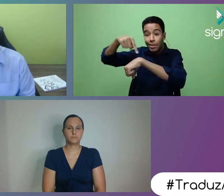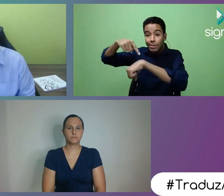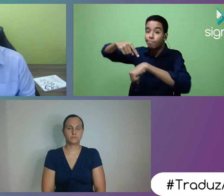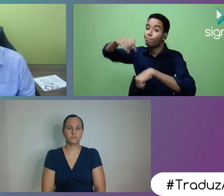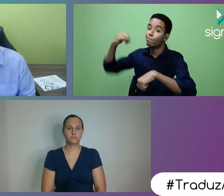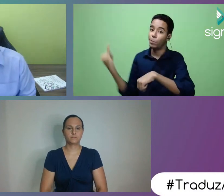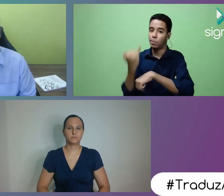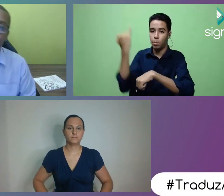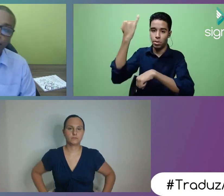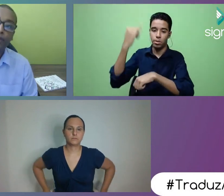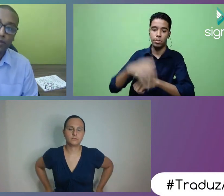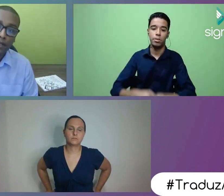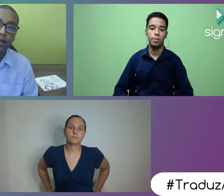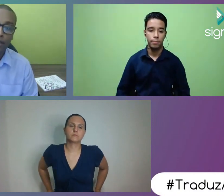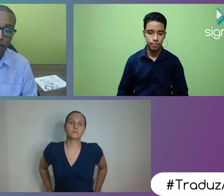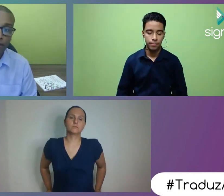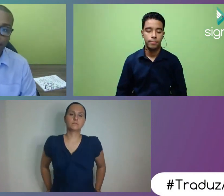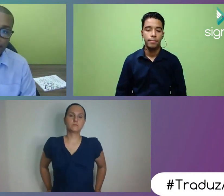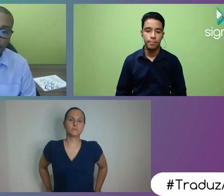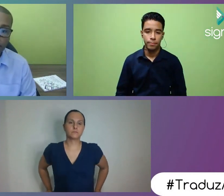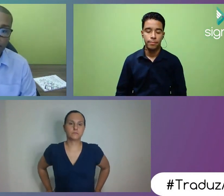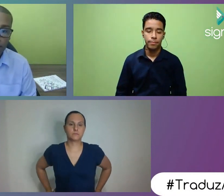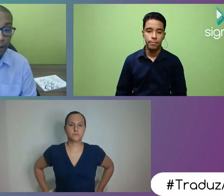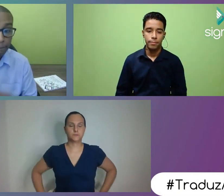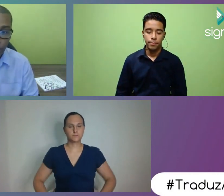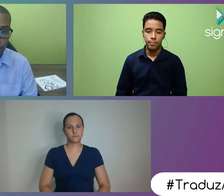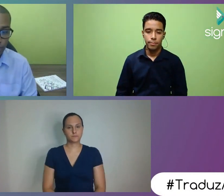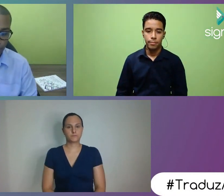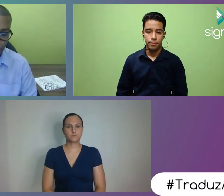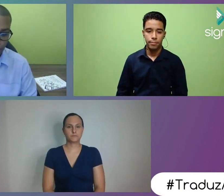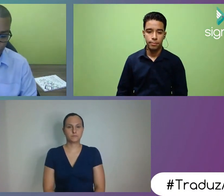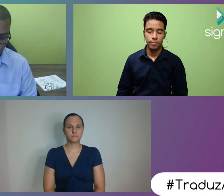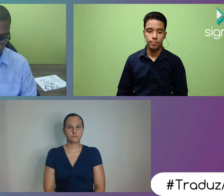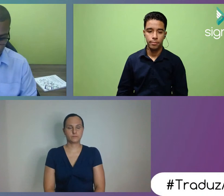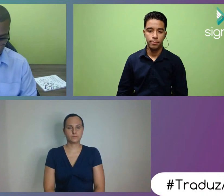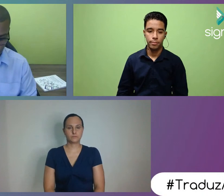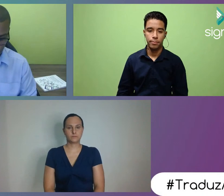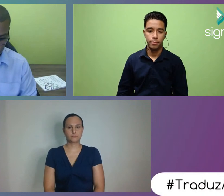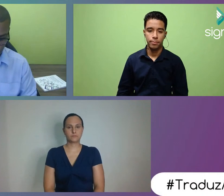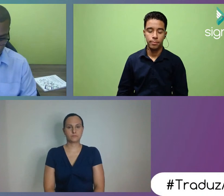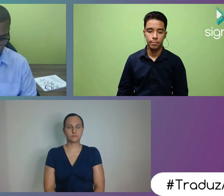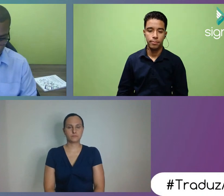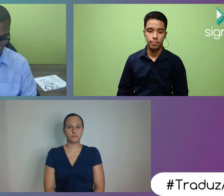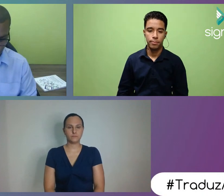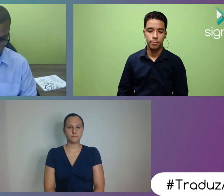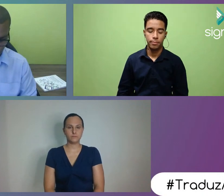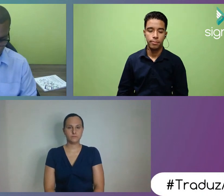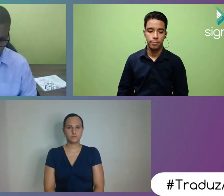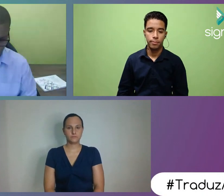o tempo para a produção da minha interpretação. É muito importante.